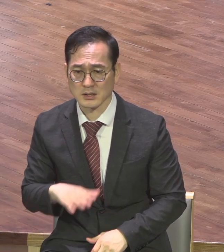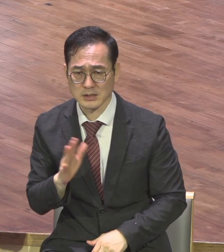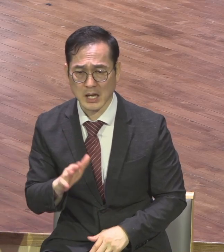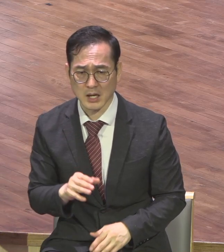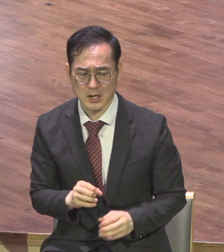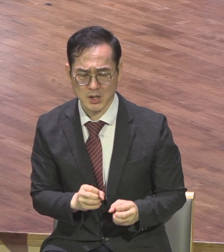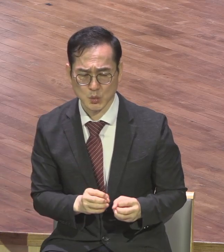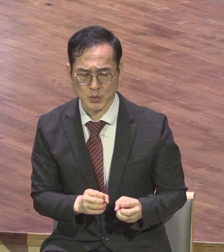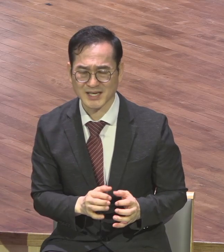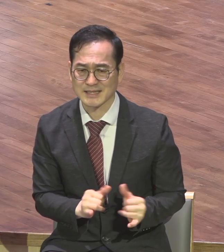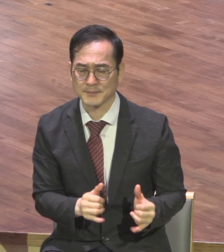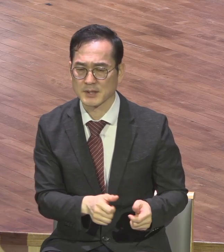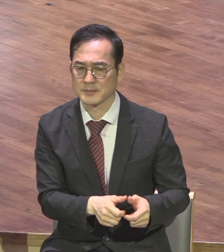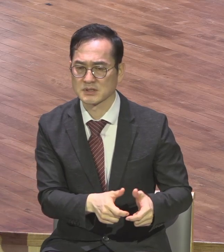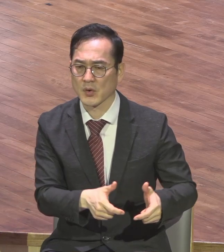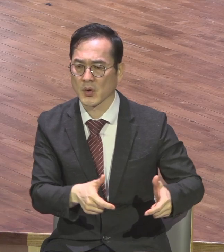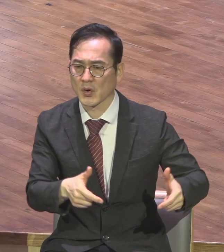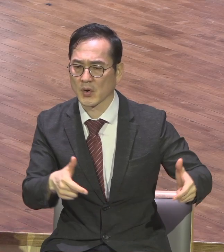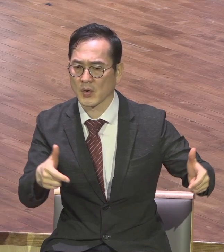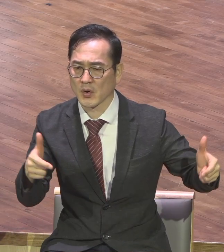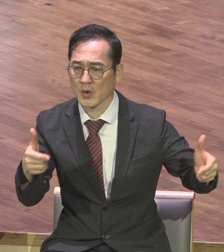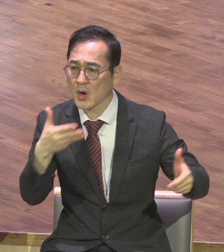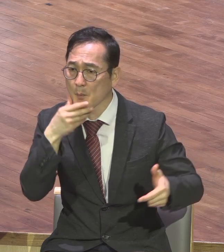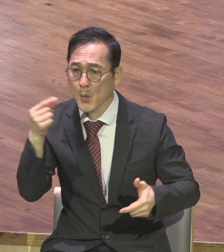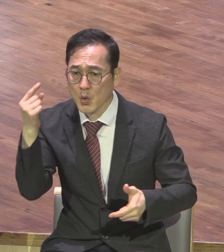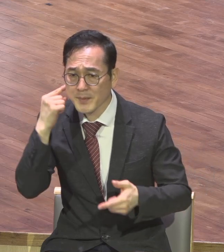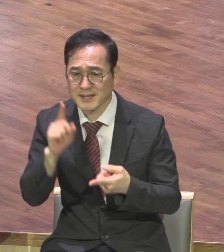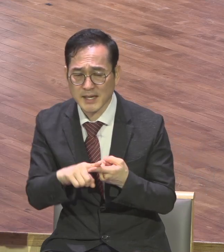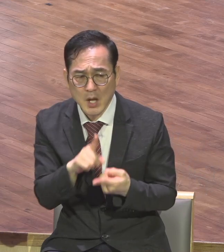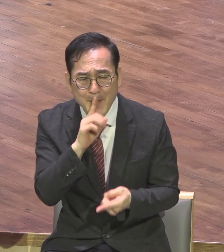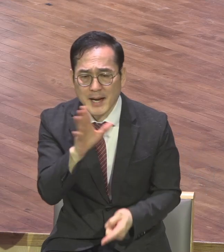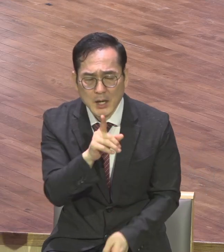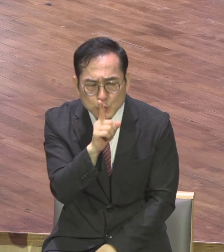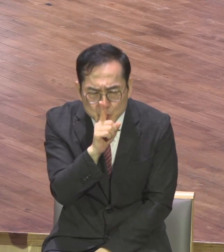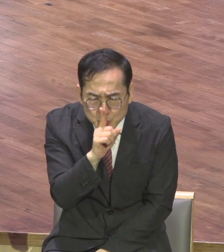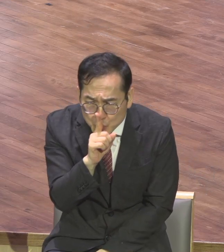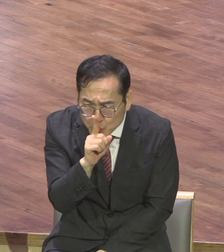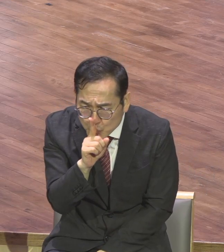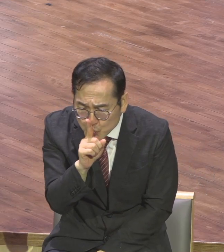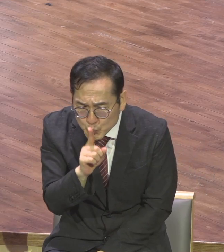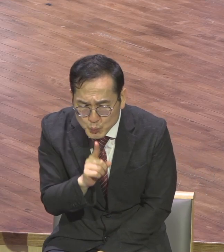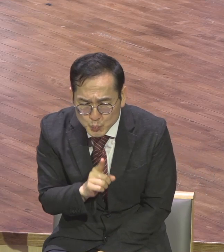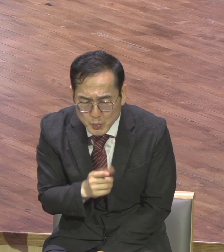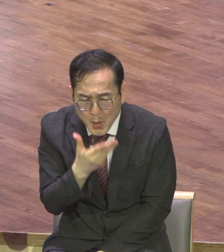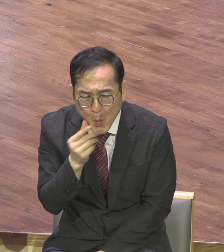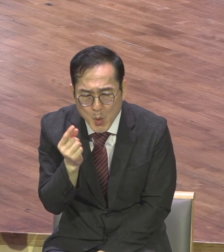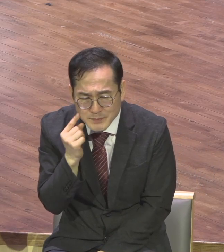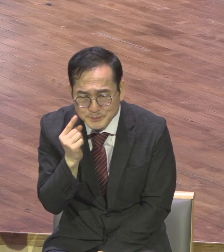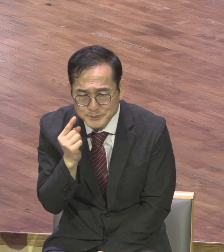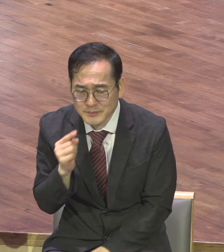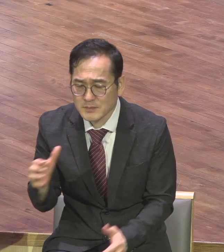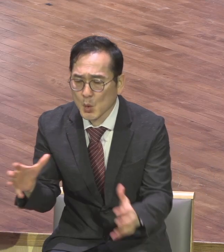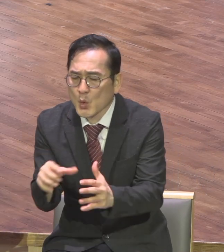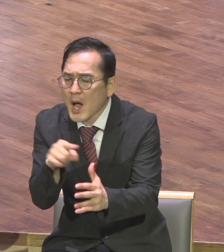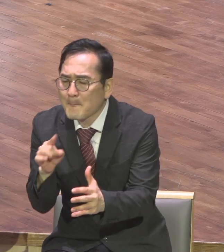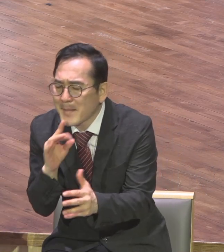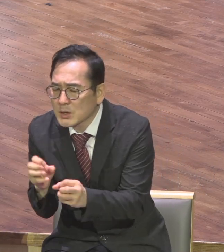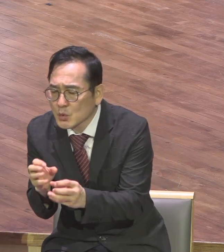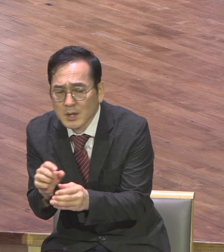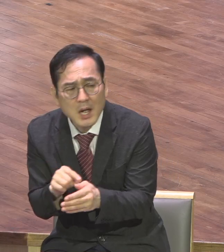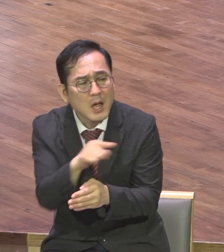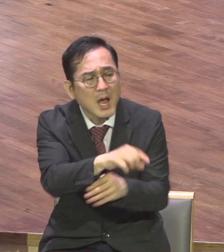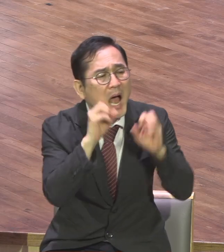속삭이는 사람들이 많아지고 있다는 거예요. 복음에 대해서 침묵하고 교회 안에서 자기들끼리만